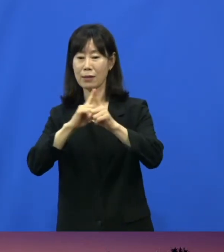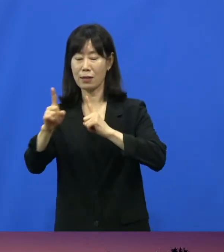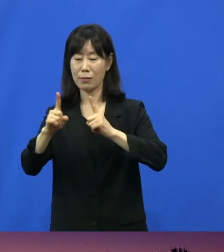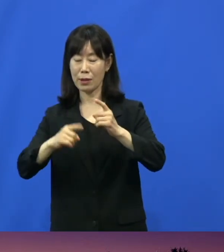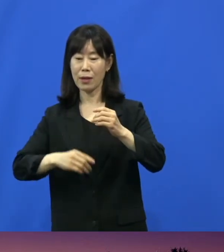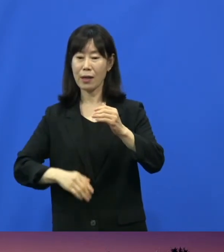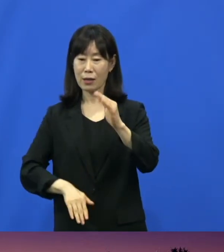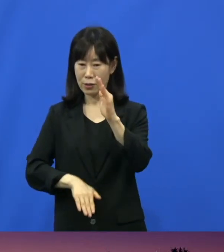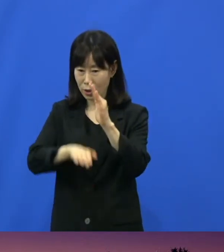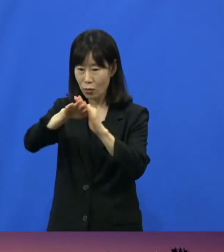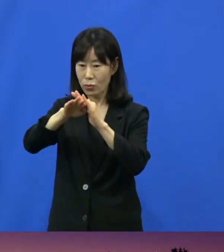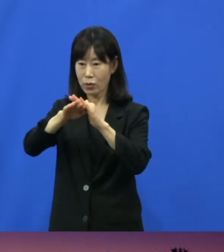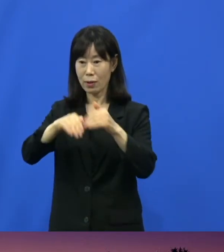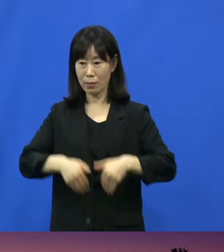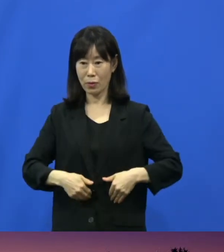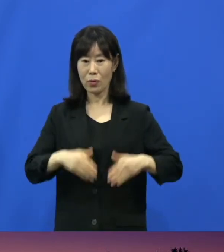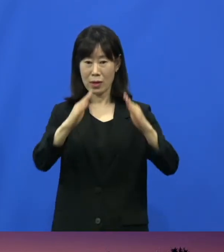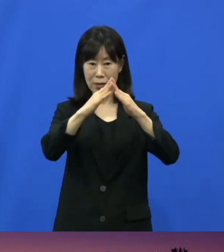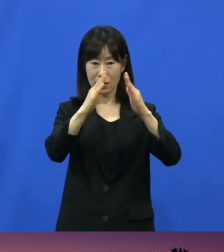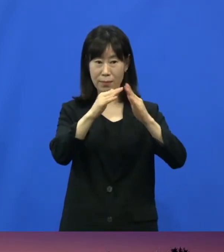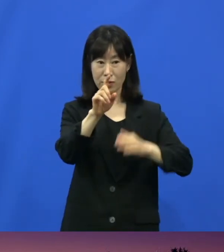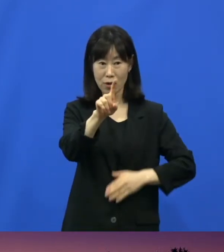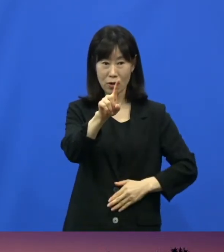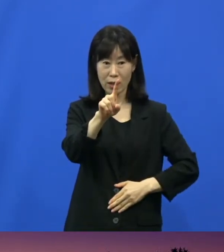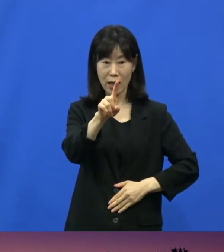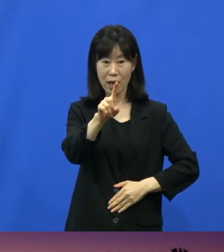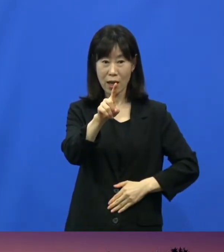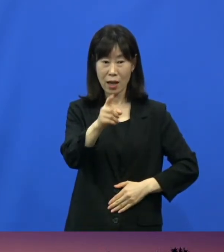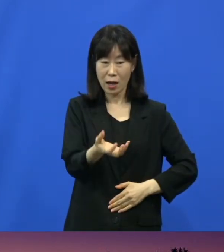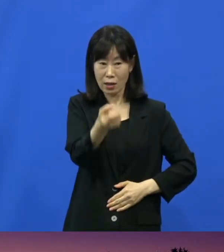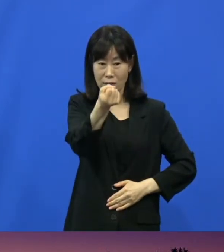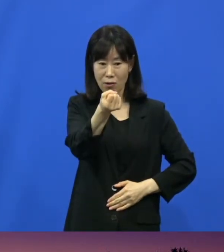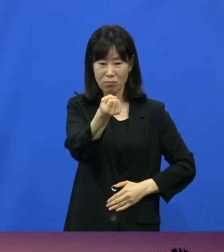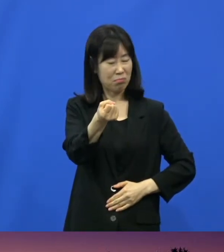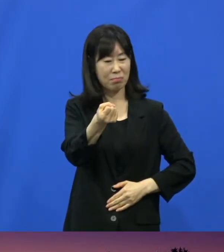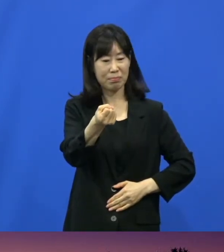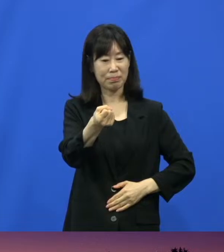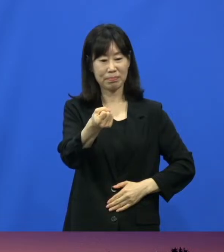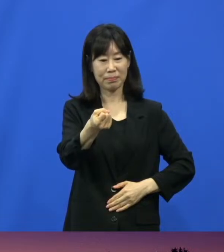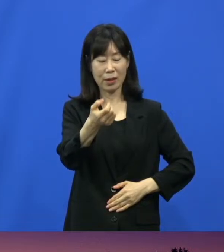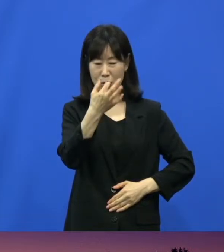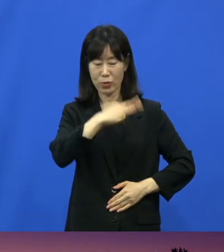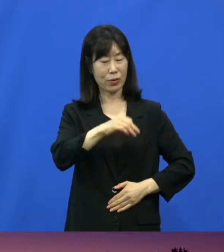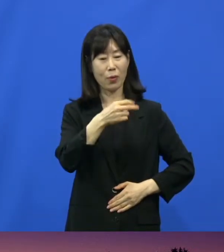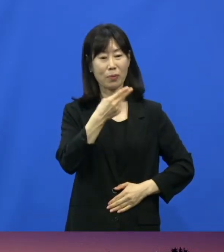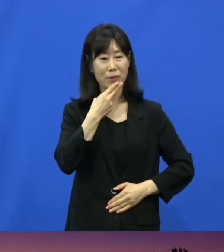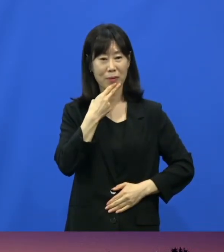집 10개 있어도 소용없어요. 말씀이 채워져야 돼요. 갈비 아무리 먹어도 안